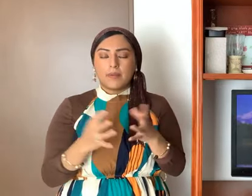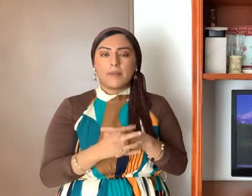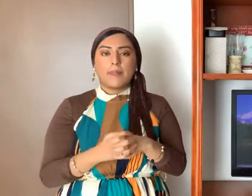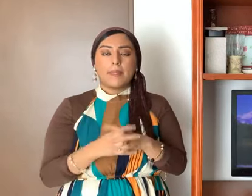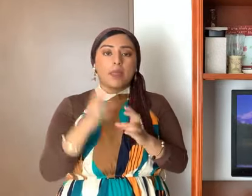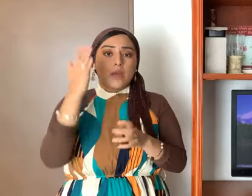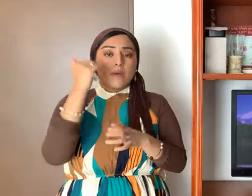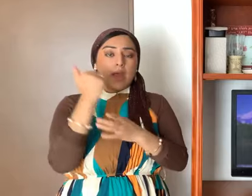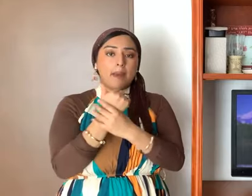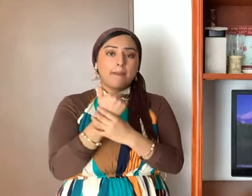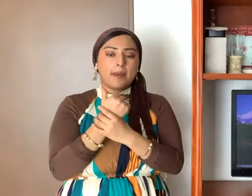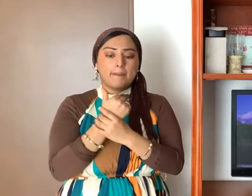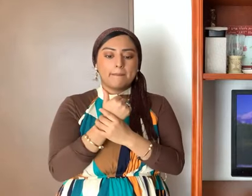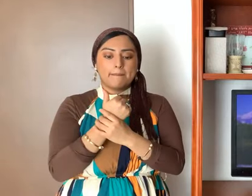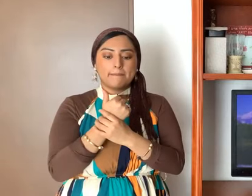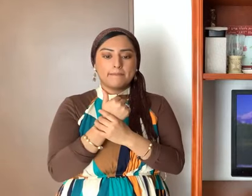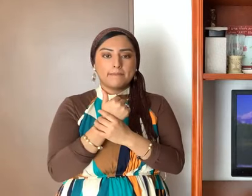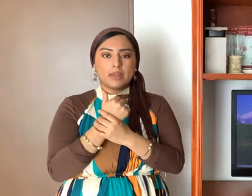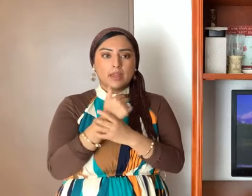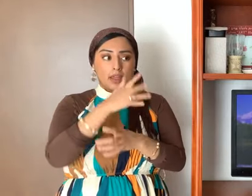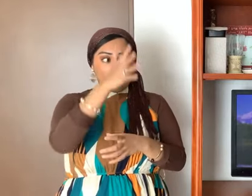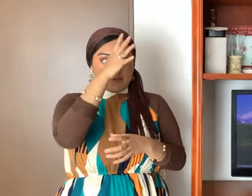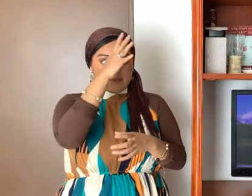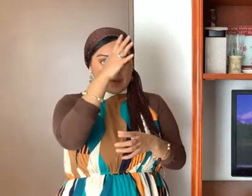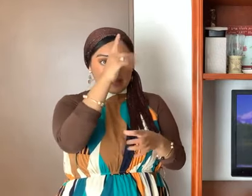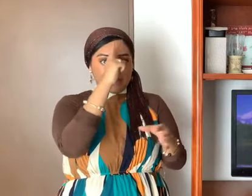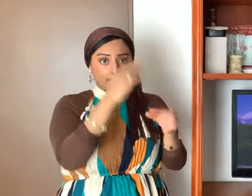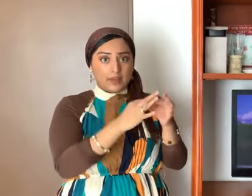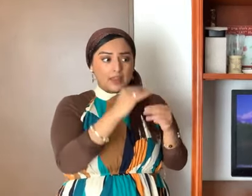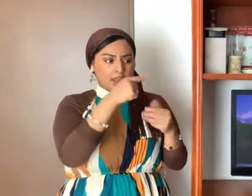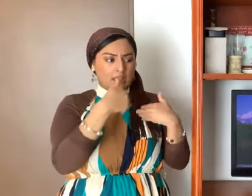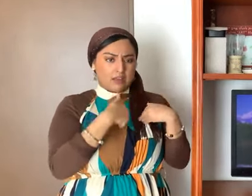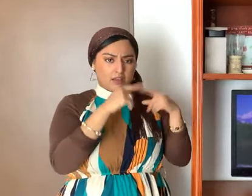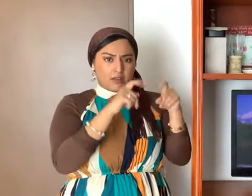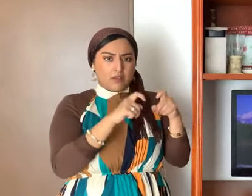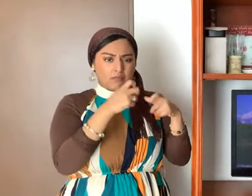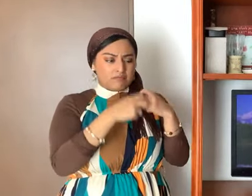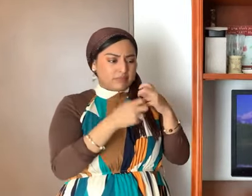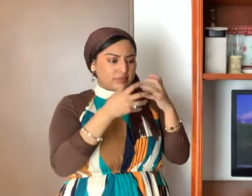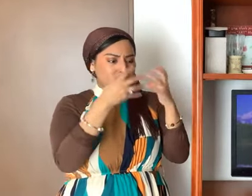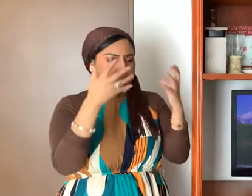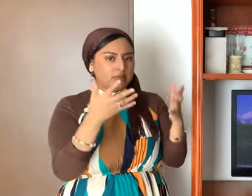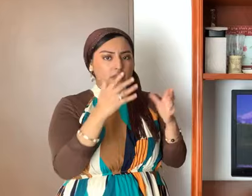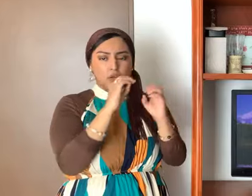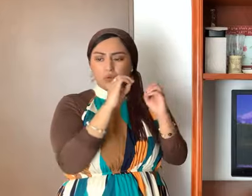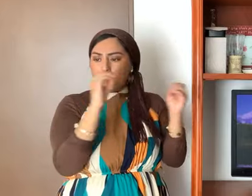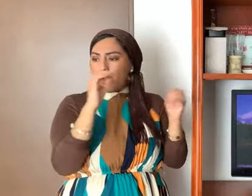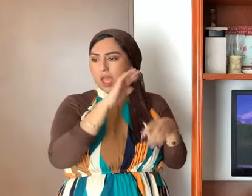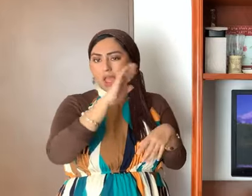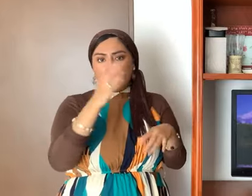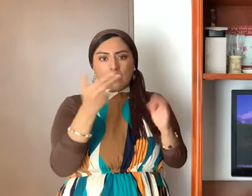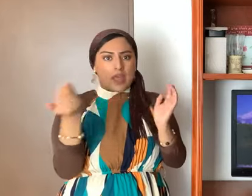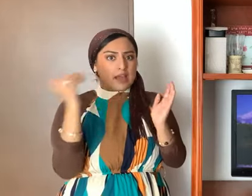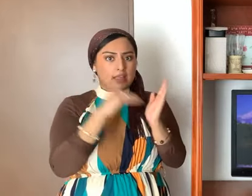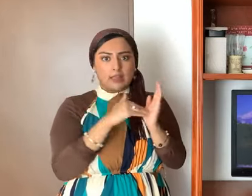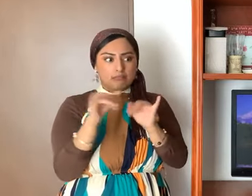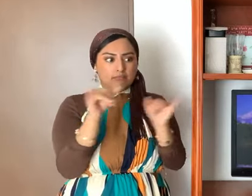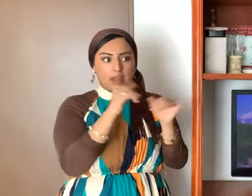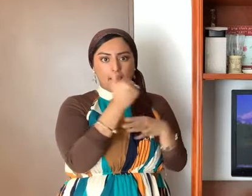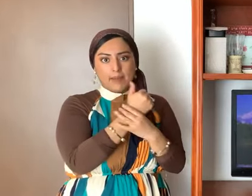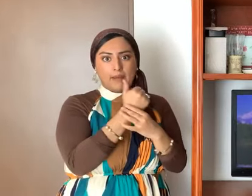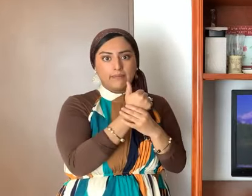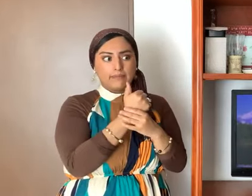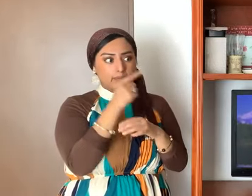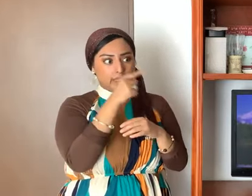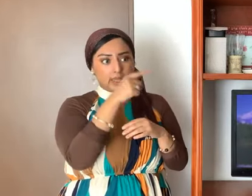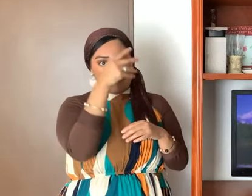eso Abraham fue el padre en la fe, porque las pruebas que él pasó, nadie jamás las ha vuelto a pasar. Abraham